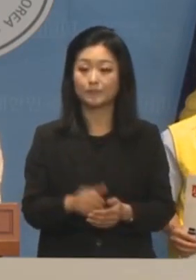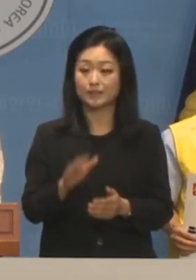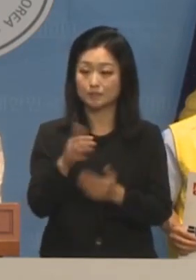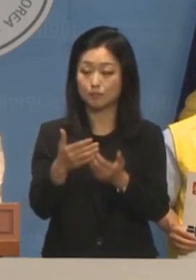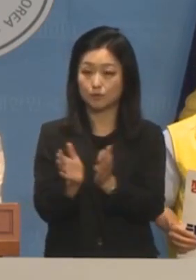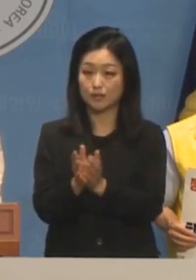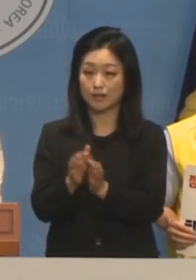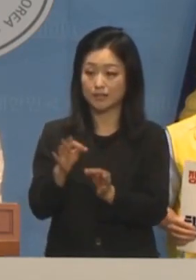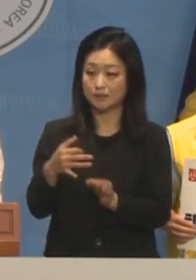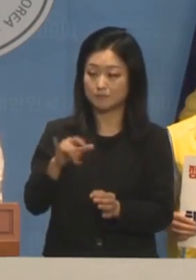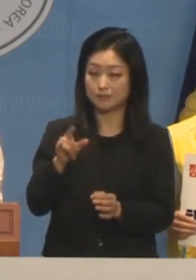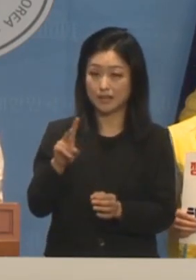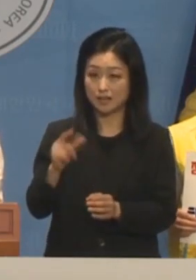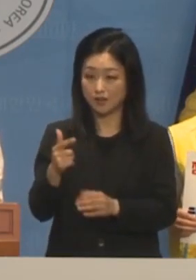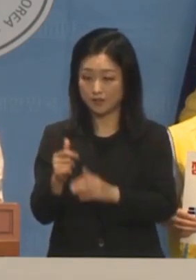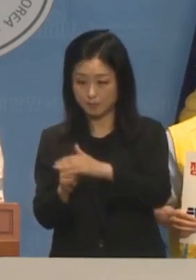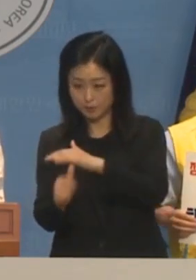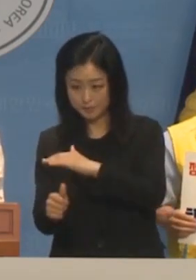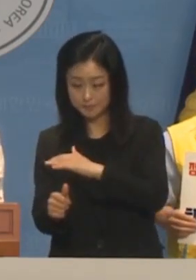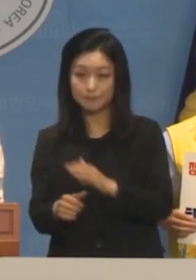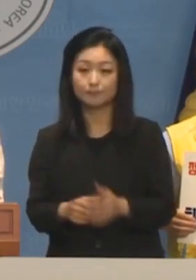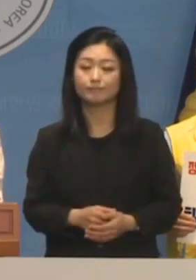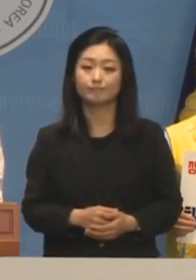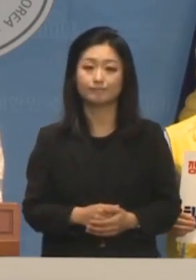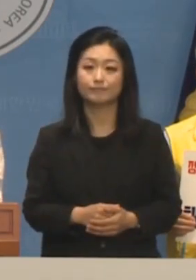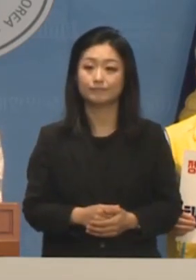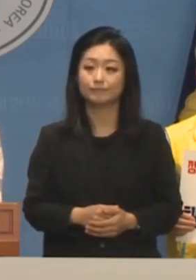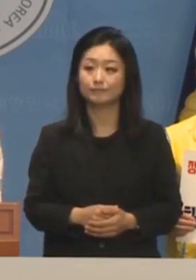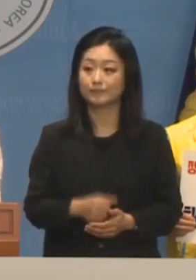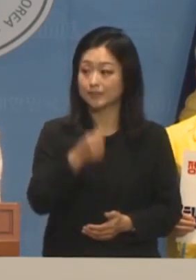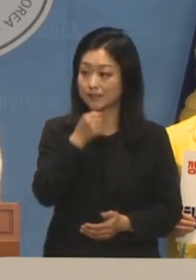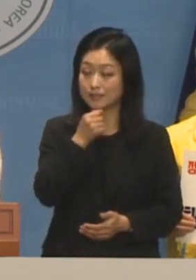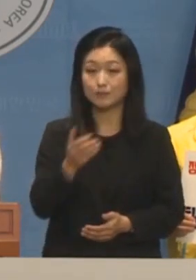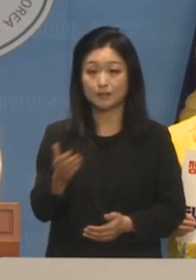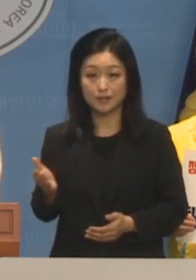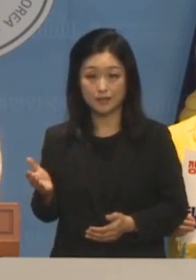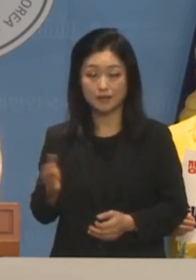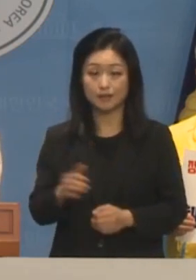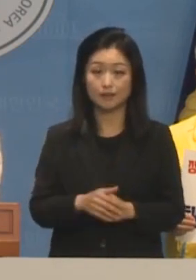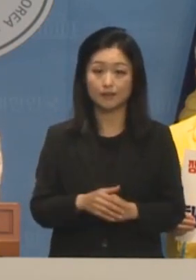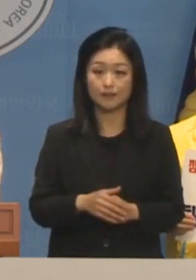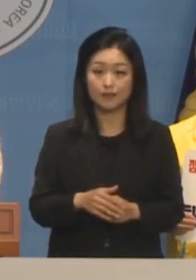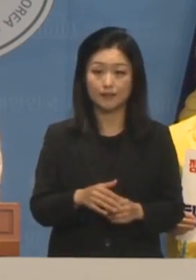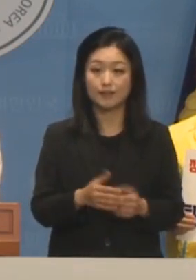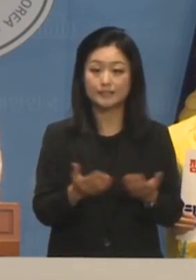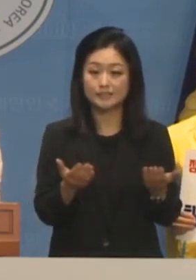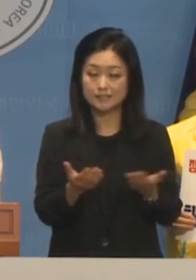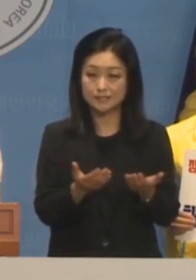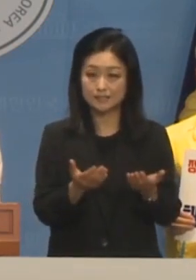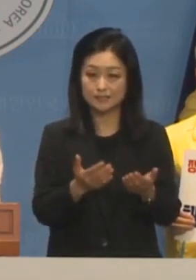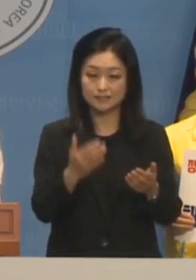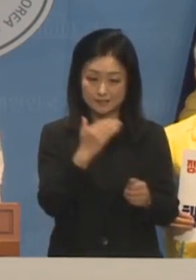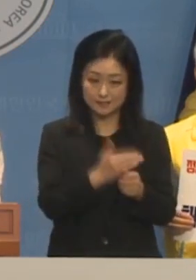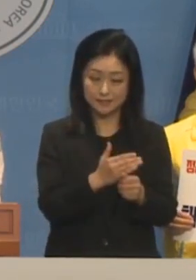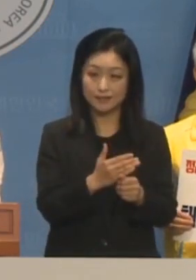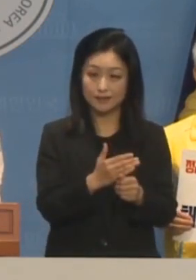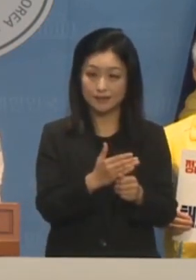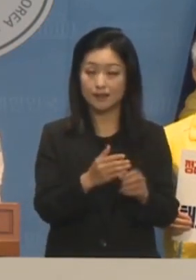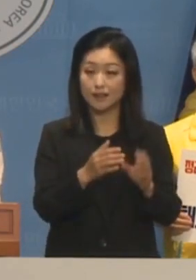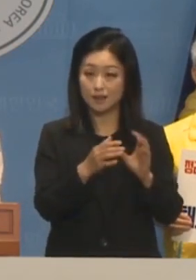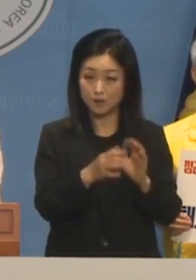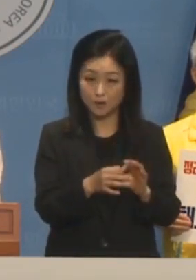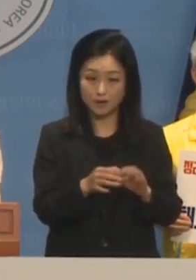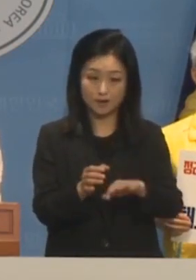진보당 김재현 대표님 오셨습니다. 사회를 맡은 저는 세종호텔 공대의 집행위원이자 인권운동 네트워크